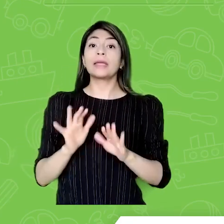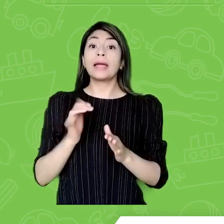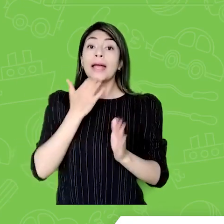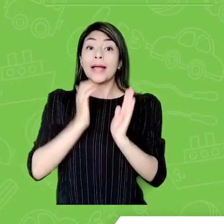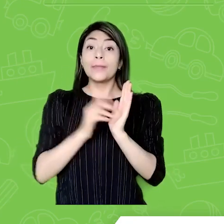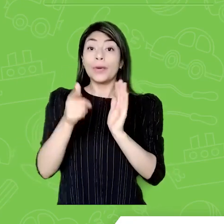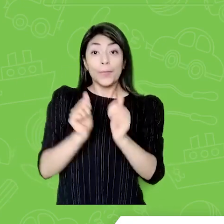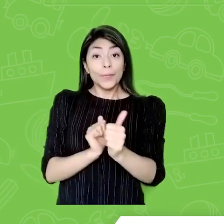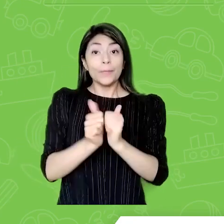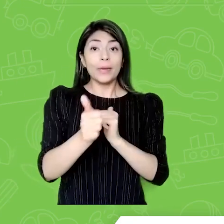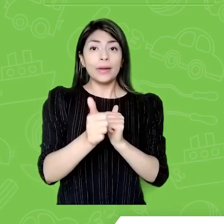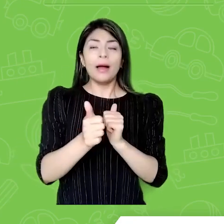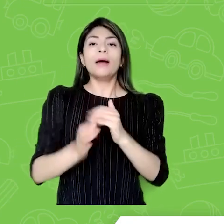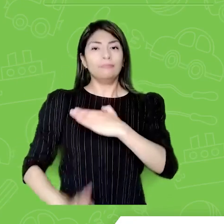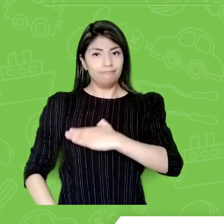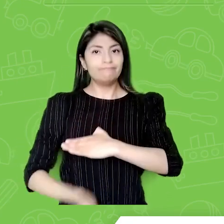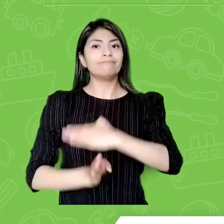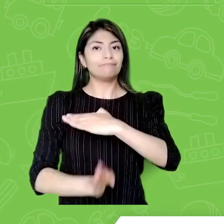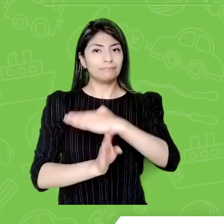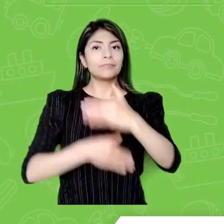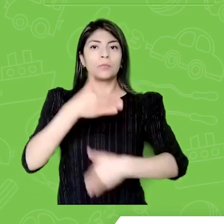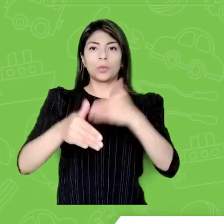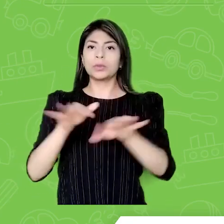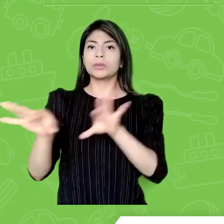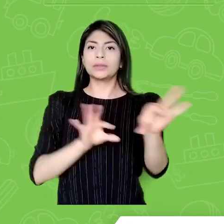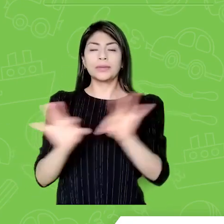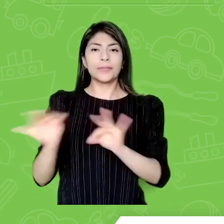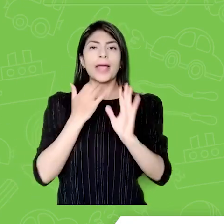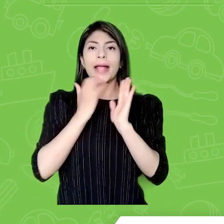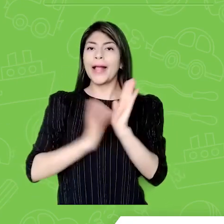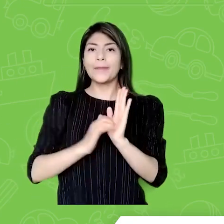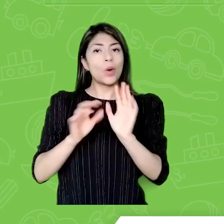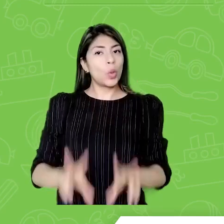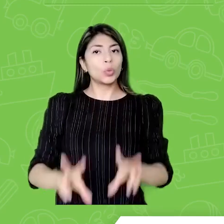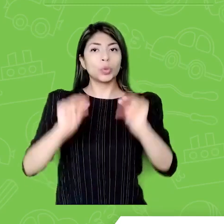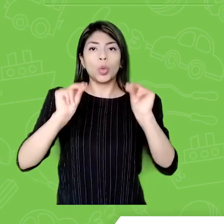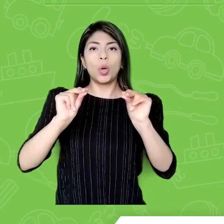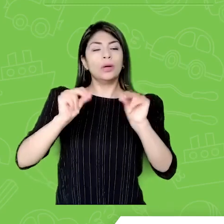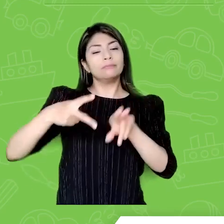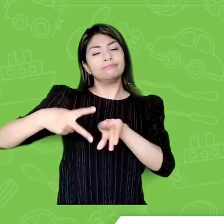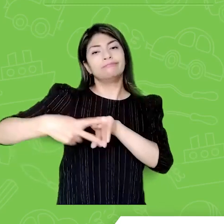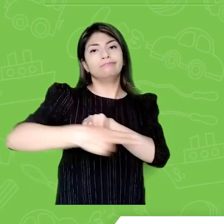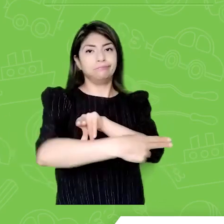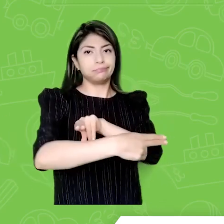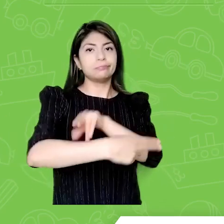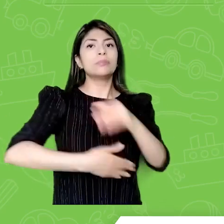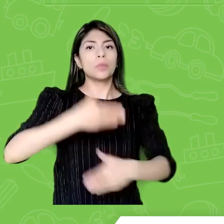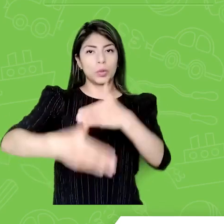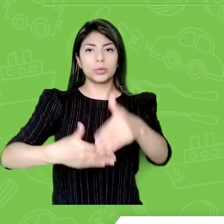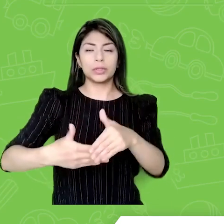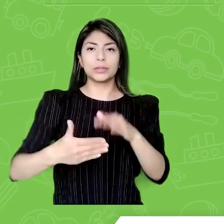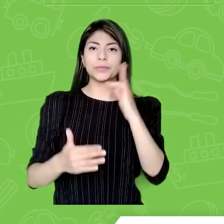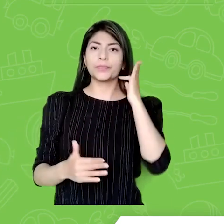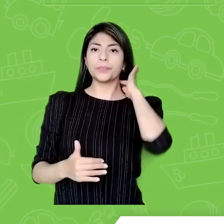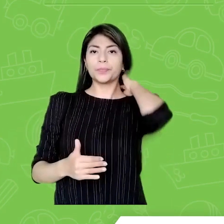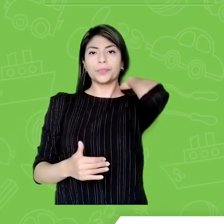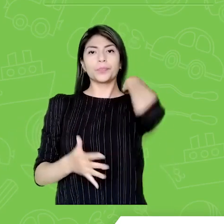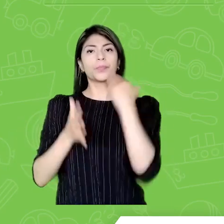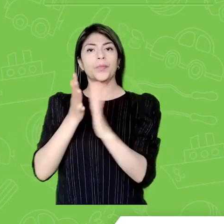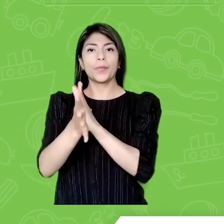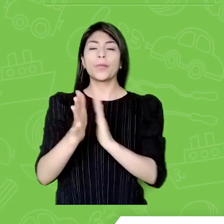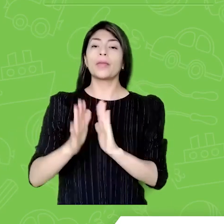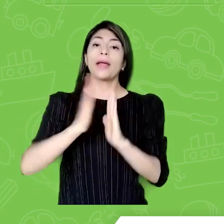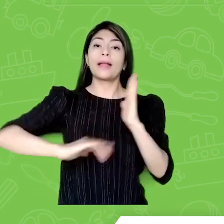serán admitidos al proceso de selección y quienes no, serán inadmitidos y no podrán continuar en el mismo.